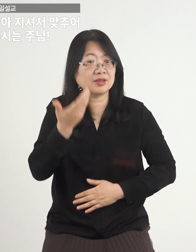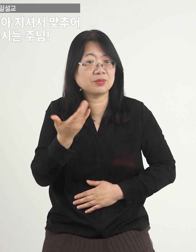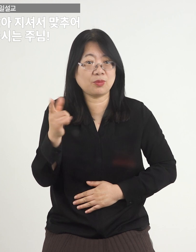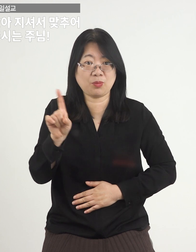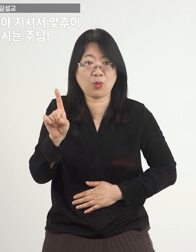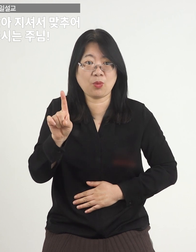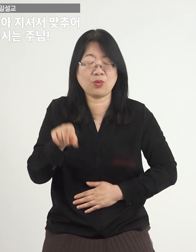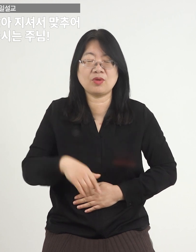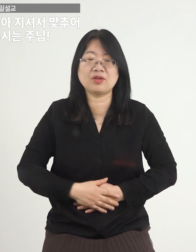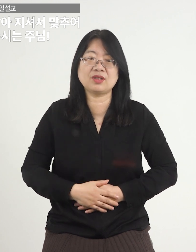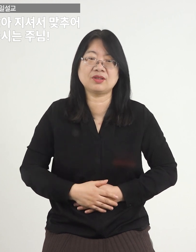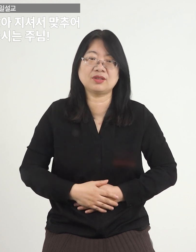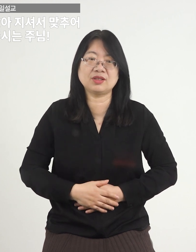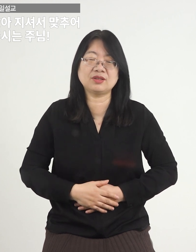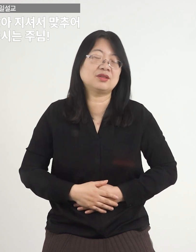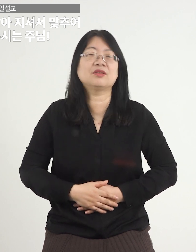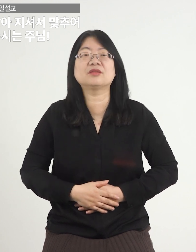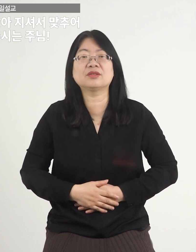질문이 이거였습니다.